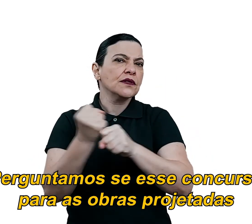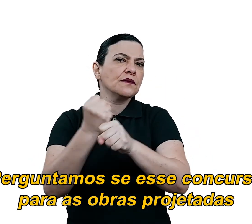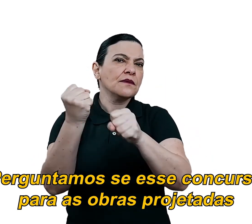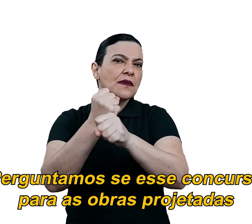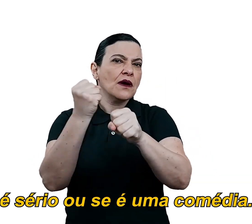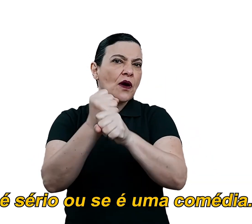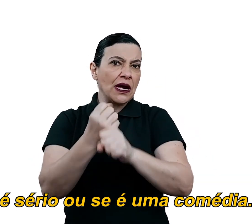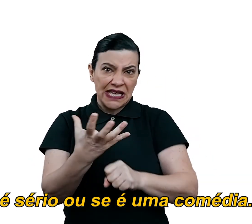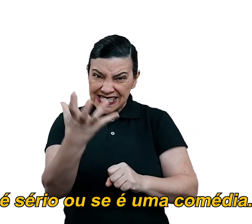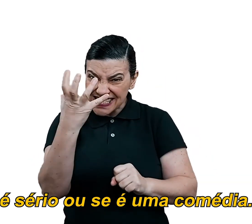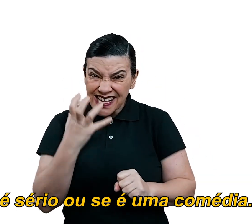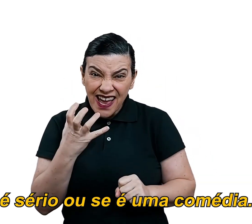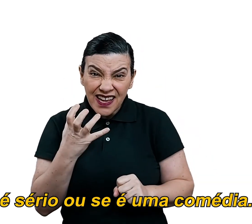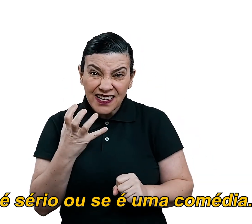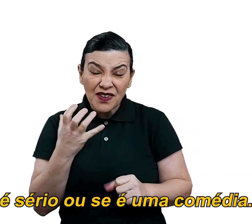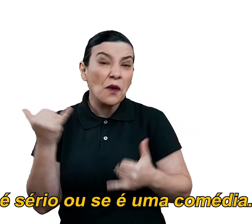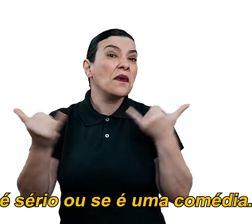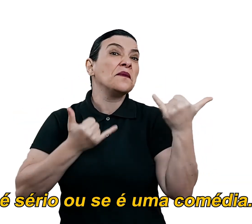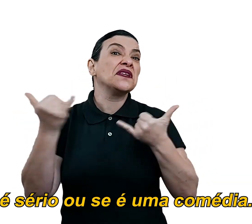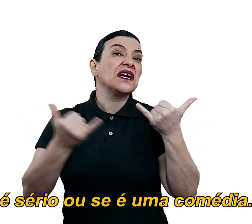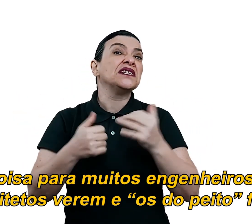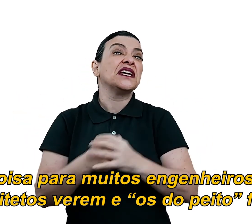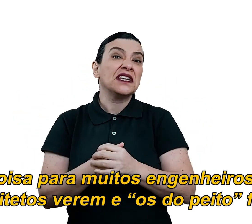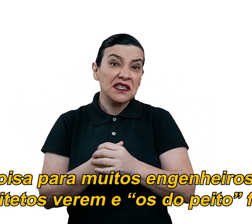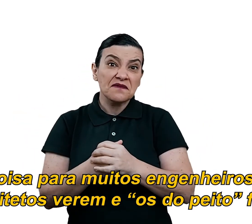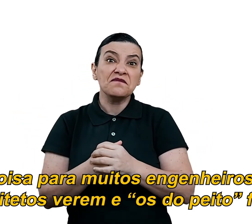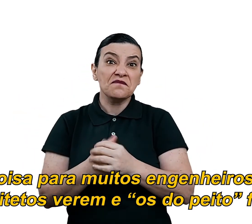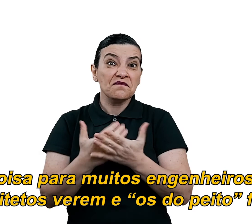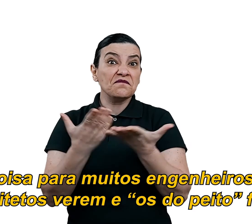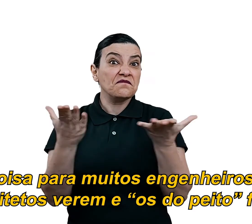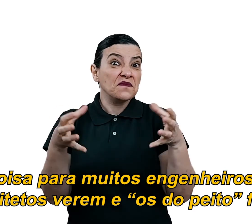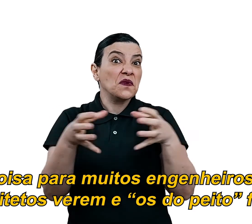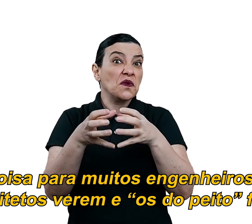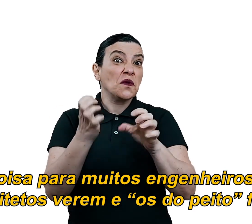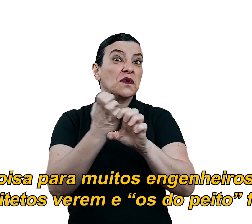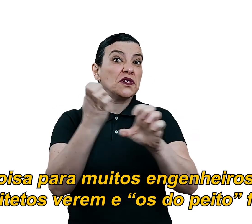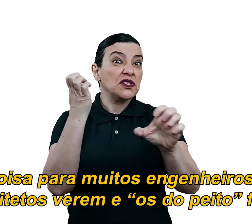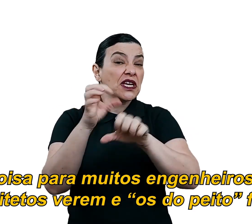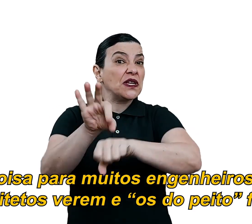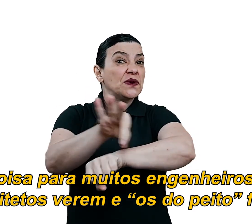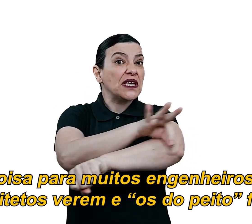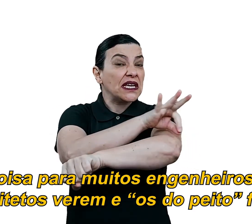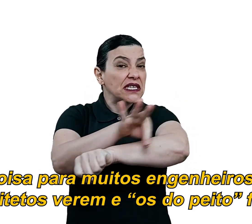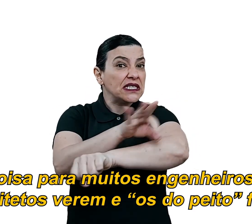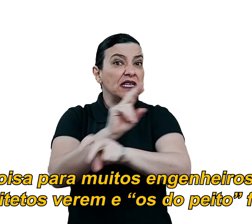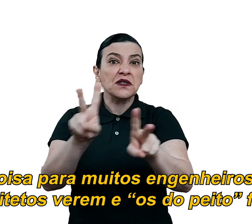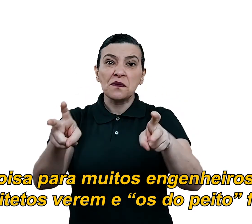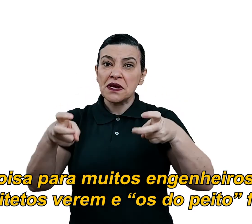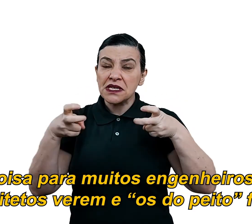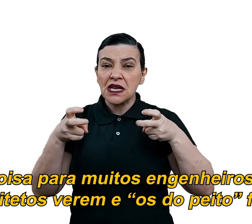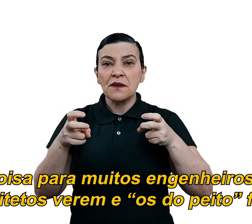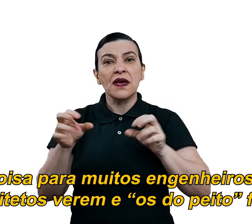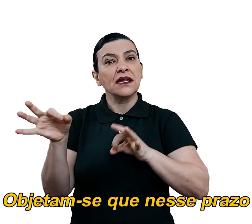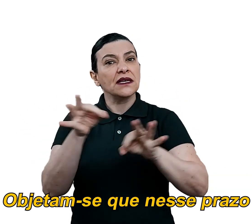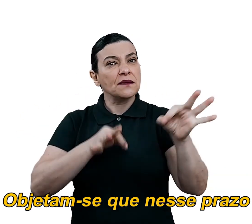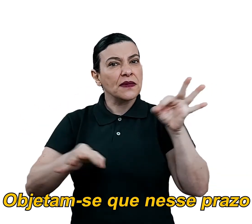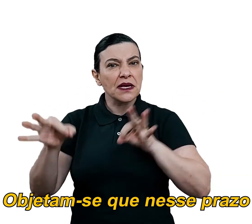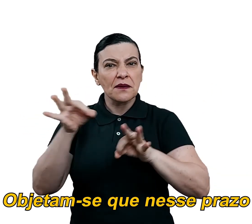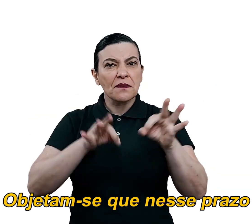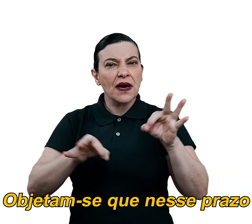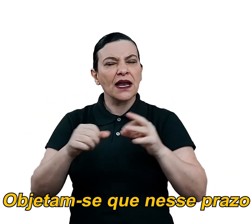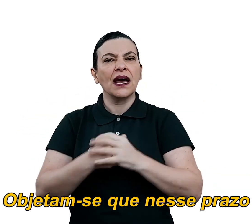obras projetadas é sério ou se é uma comédia, coisa para muitos engenheiros e arquitetos verem e os do peito